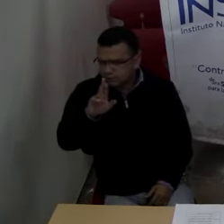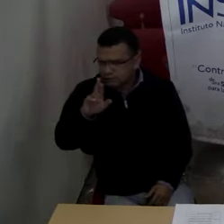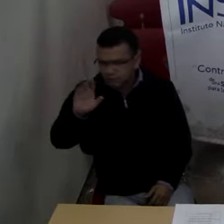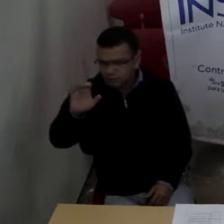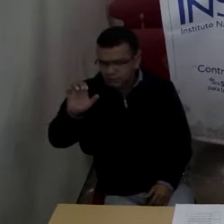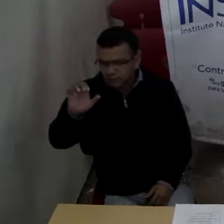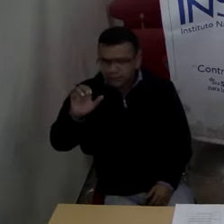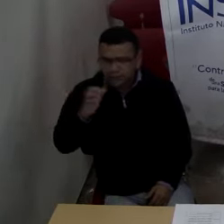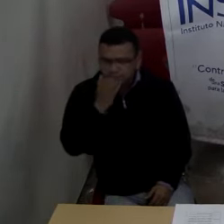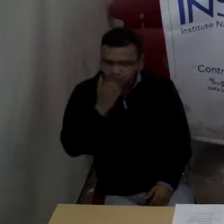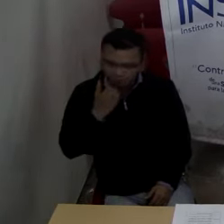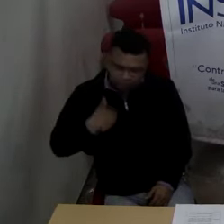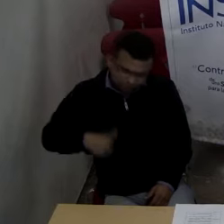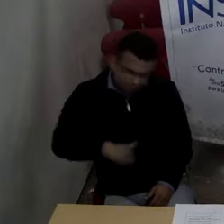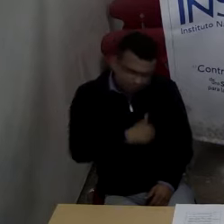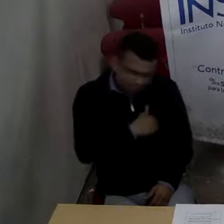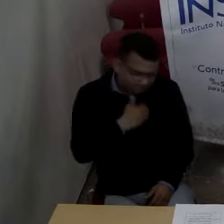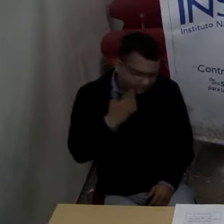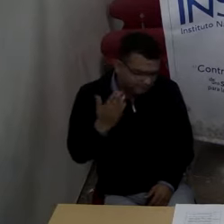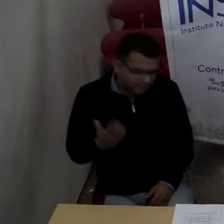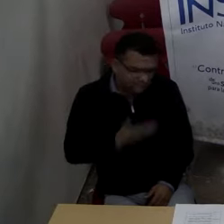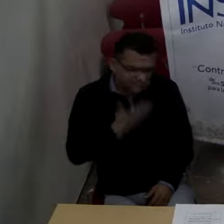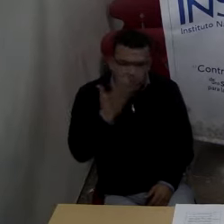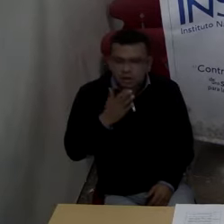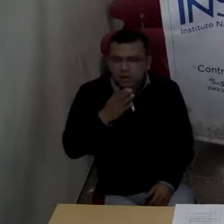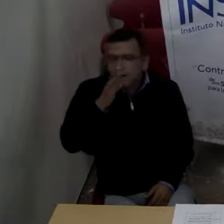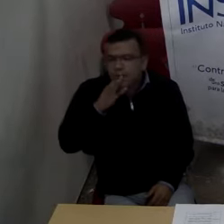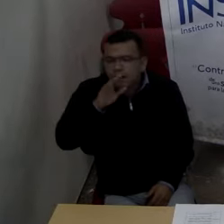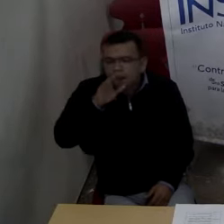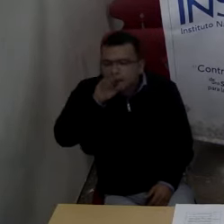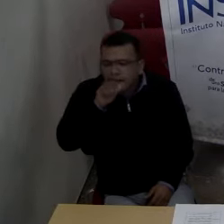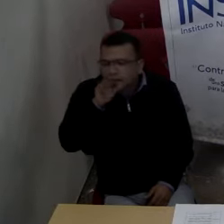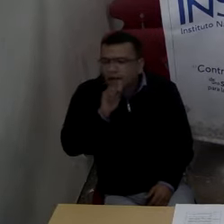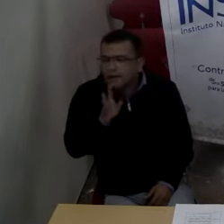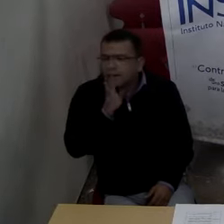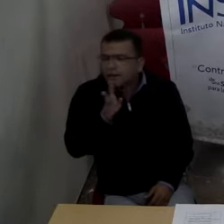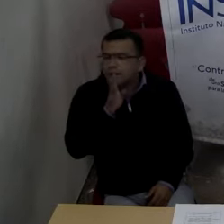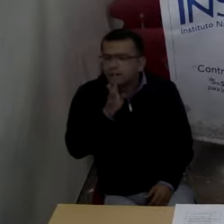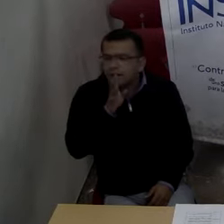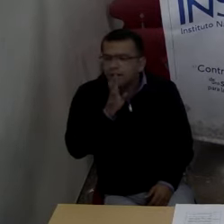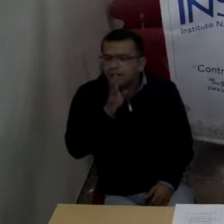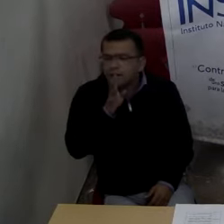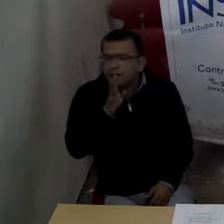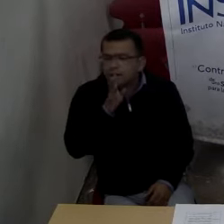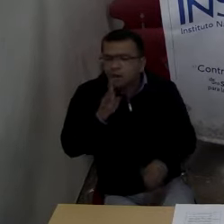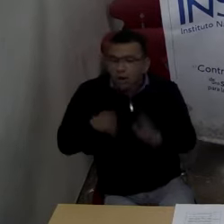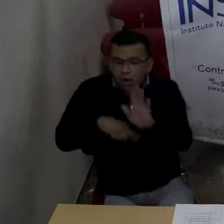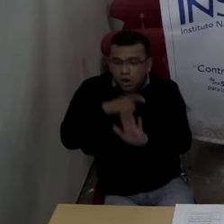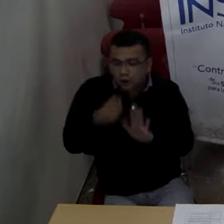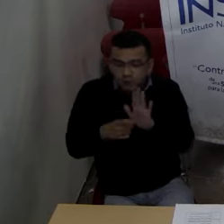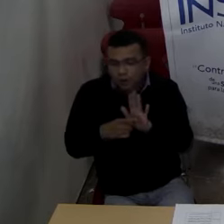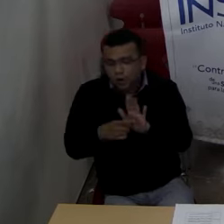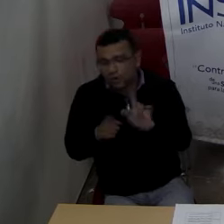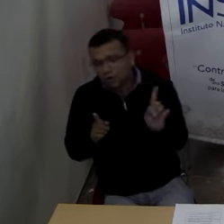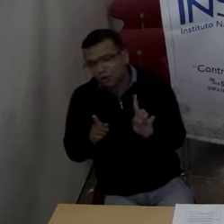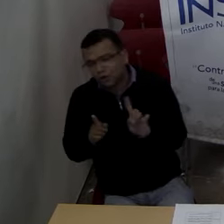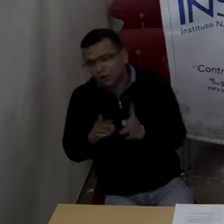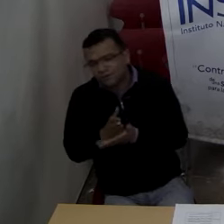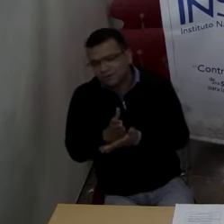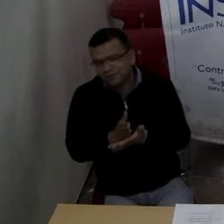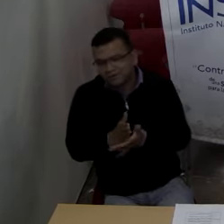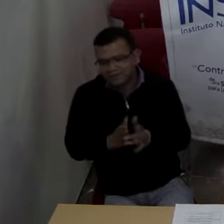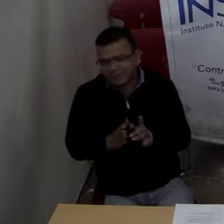hablar no completo. Por ejemplo, si yo pregunto, ay, ¿eso pa'